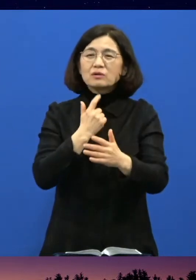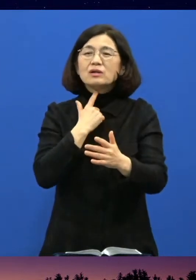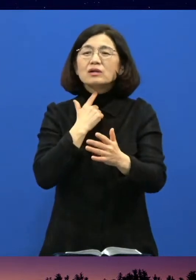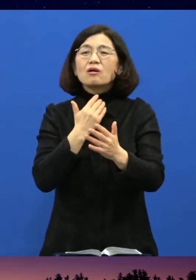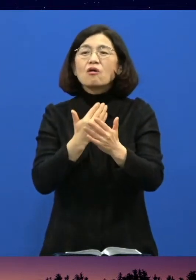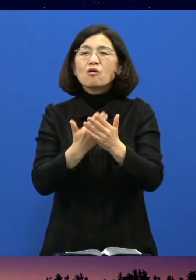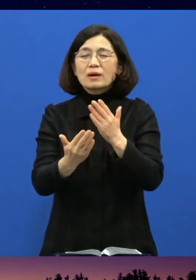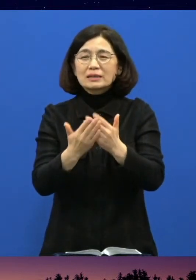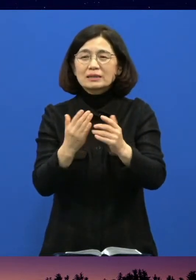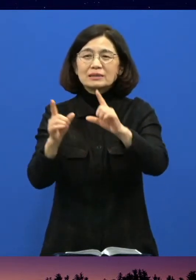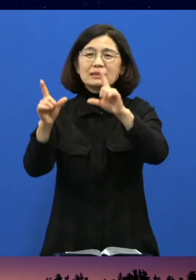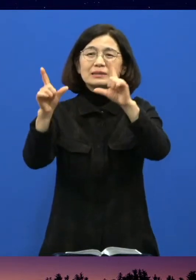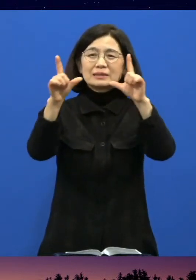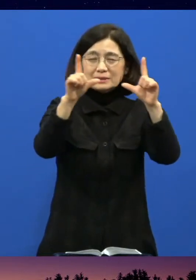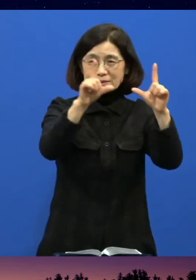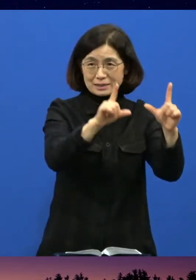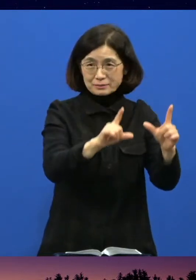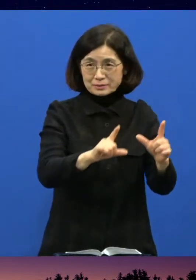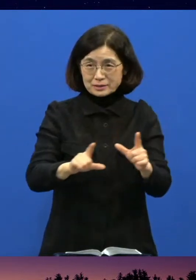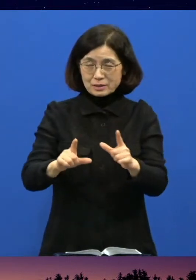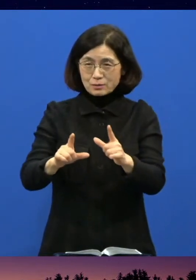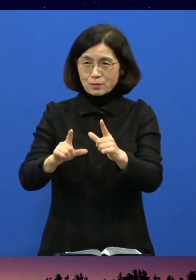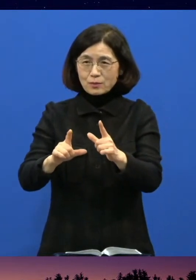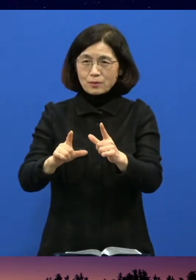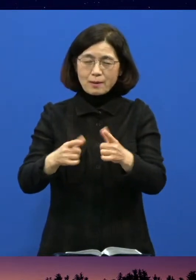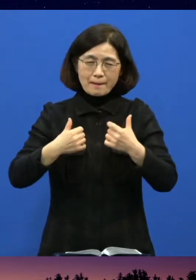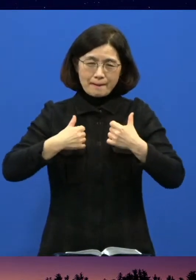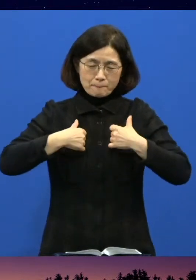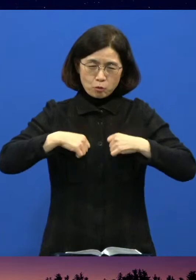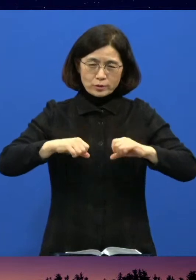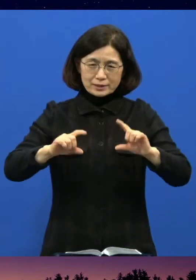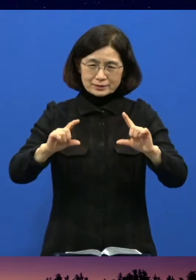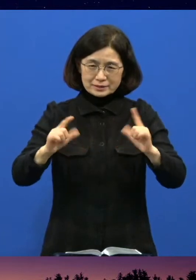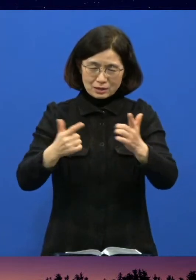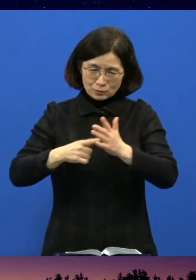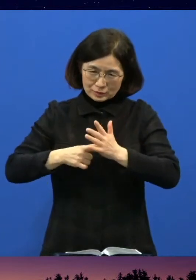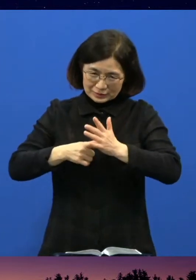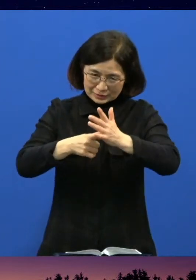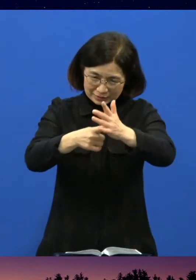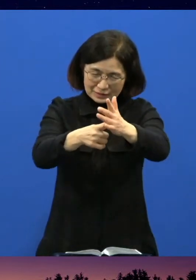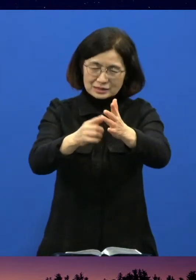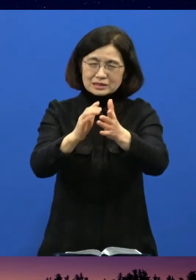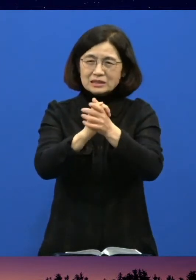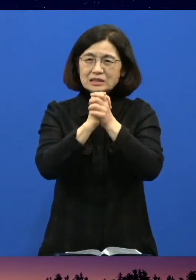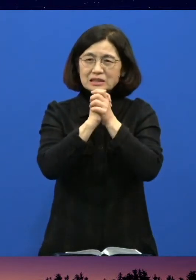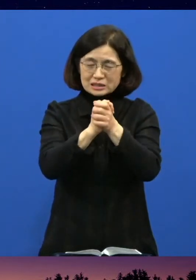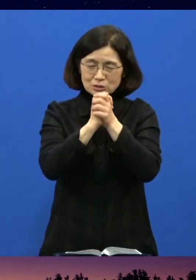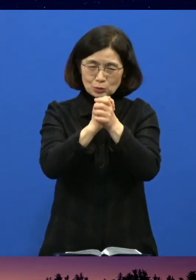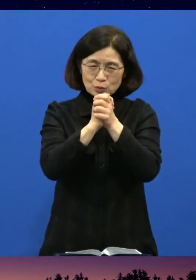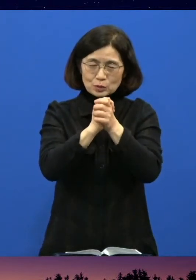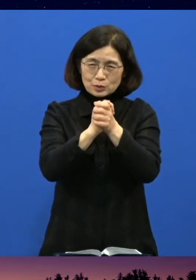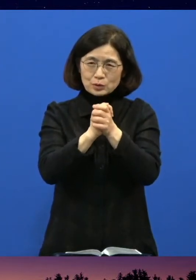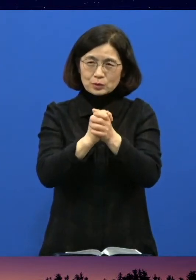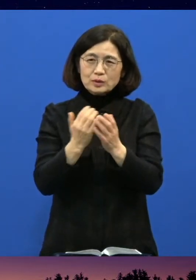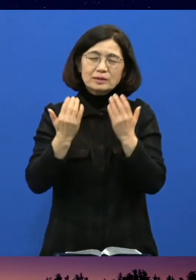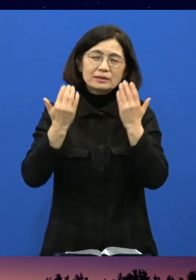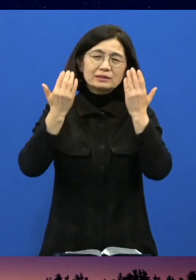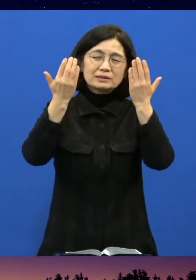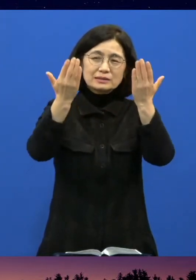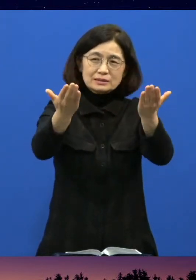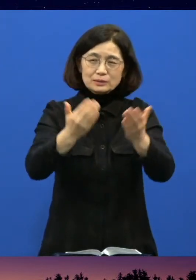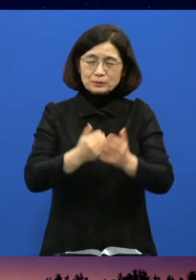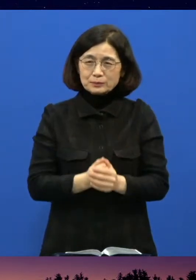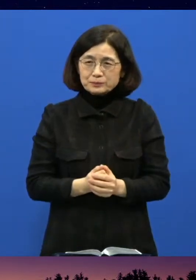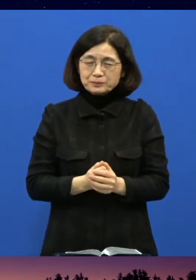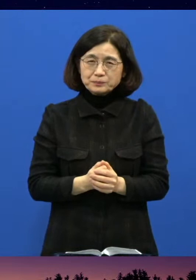끈질김, 이 끈질김의 기도, 포기하지 않는 것, 하나님이 빨리 들어주시지 않을 때 하나님의 의도는